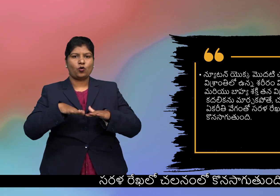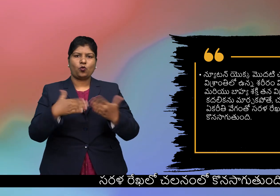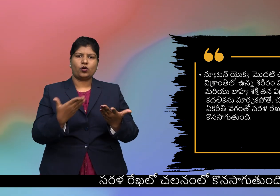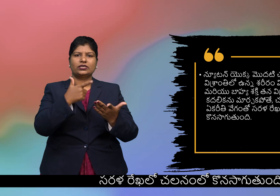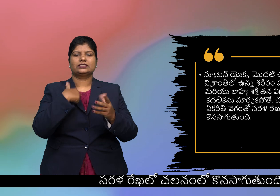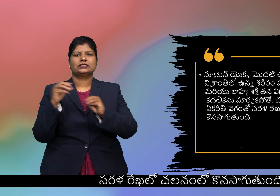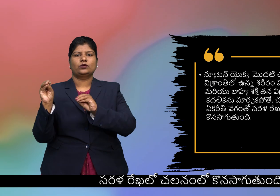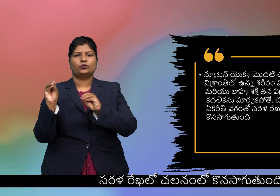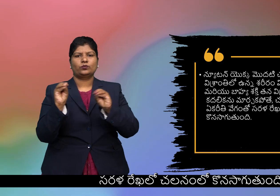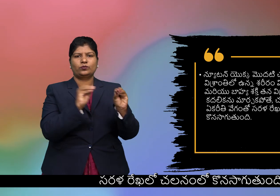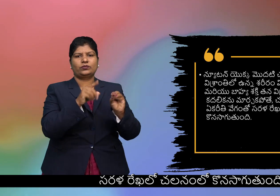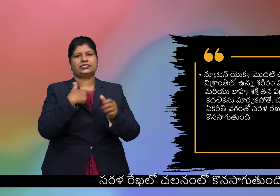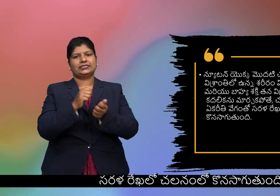కొనసాగుతుంది.